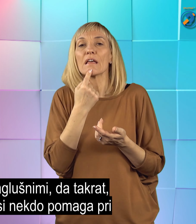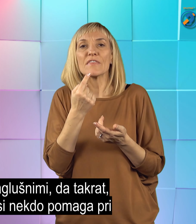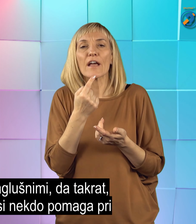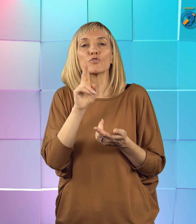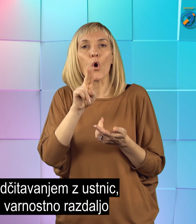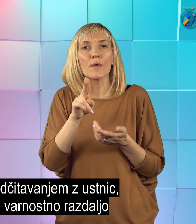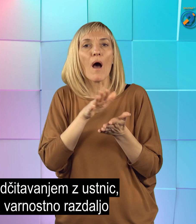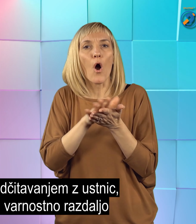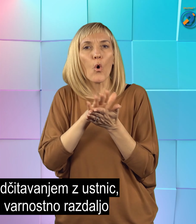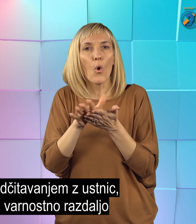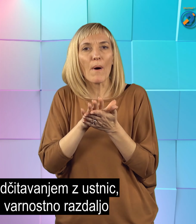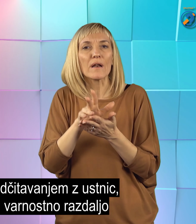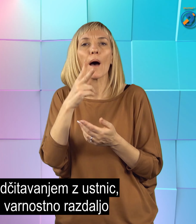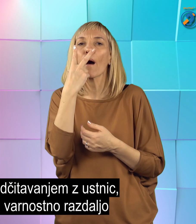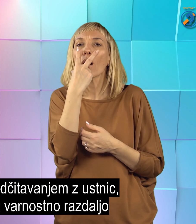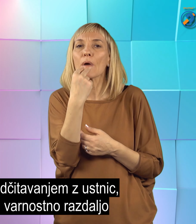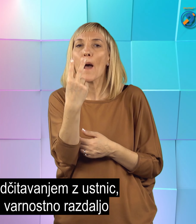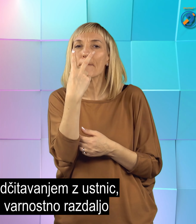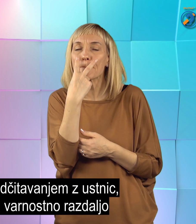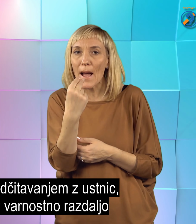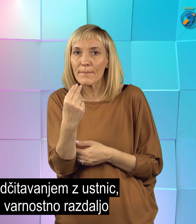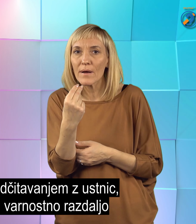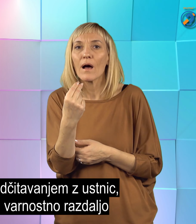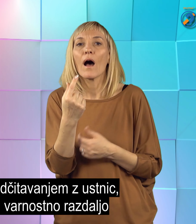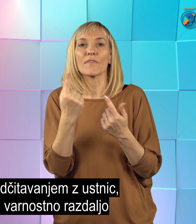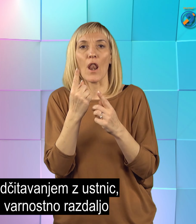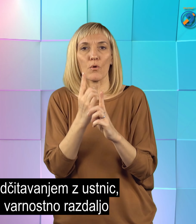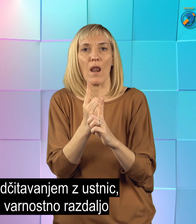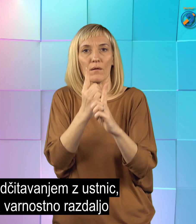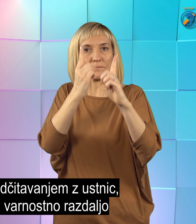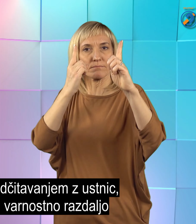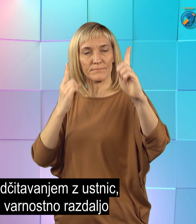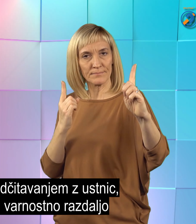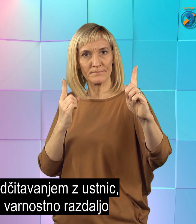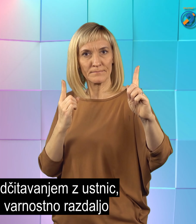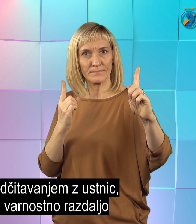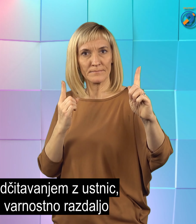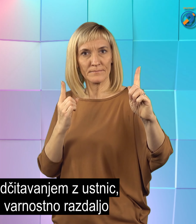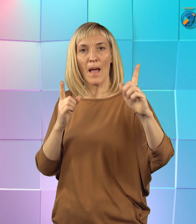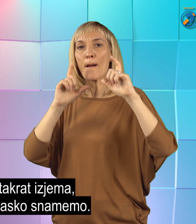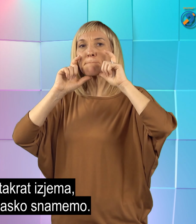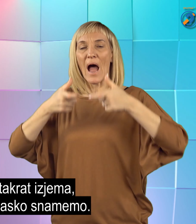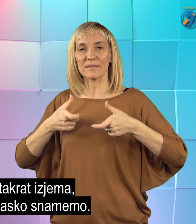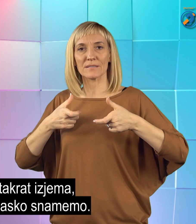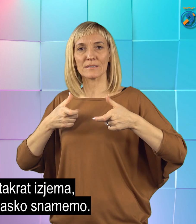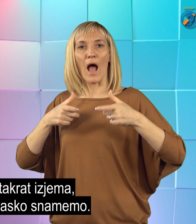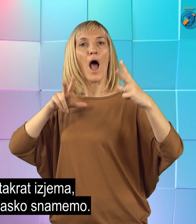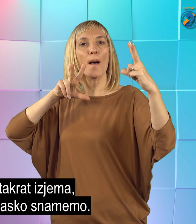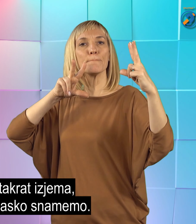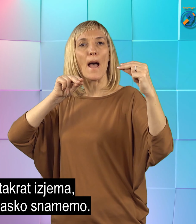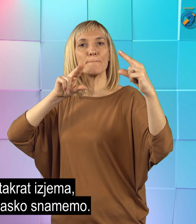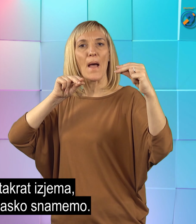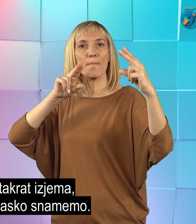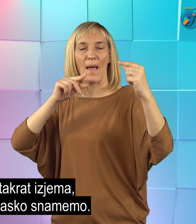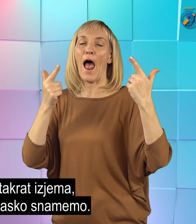pri komunikaciji z očitavanjem z ustnic, da stopimo torej na varnostno razdaljo in da je takrat izjema, ko lahko